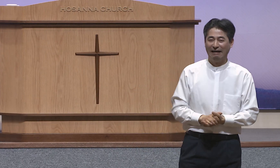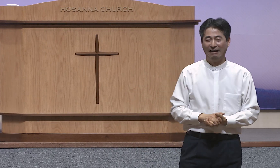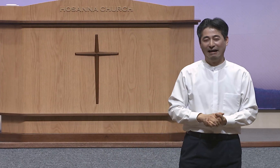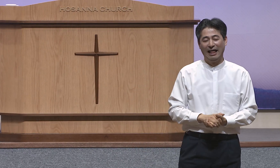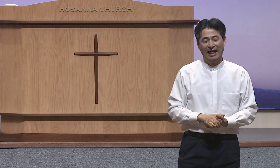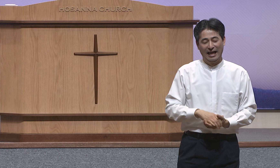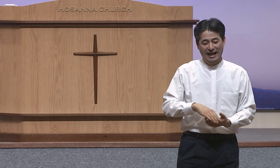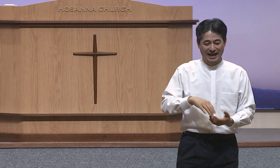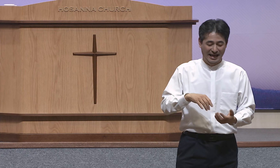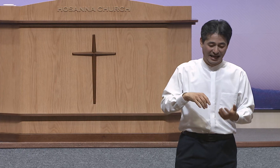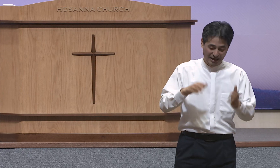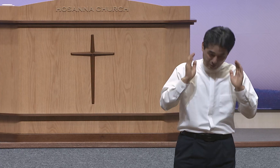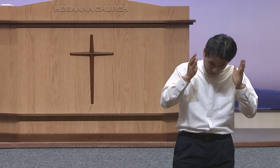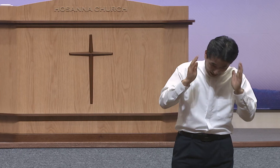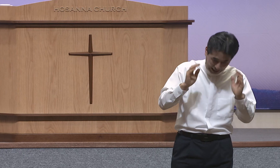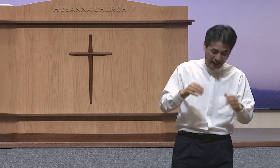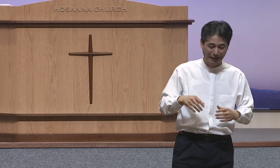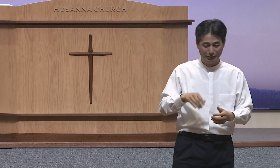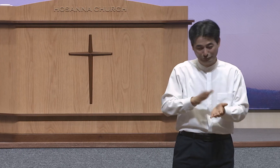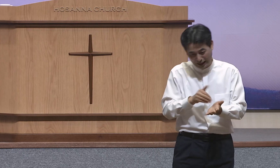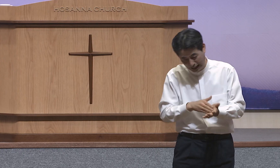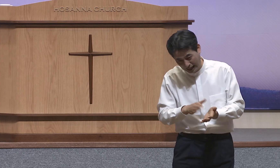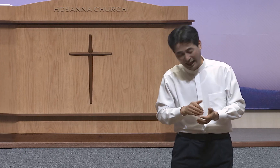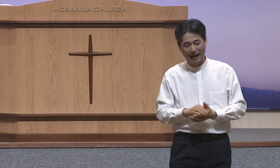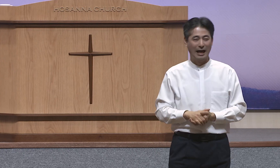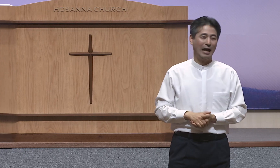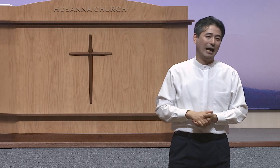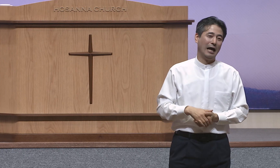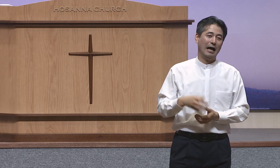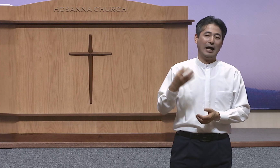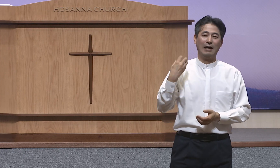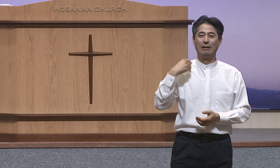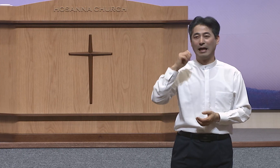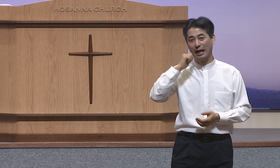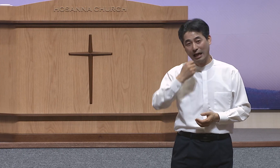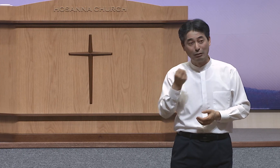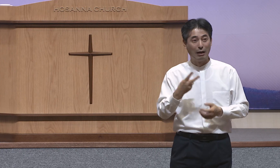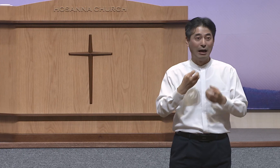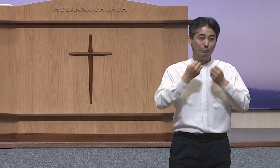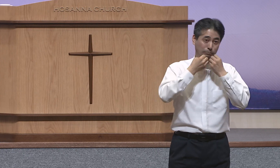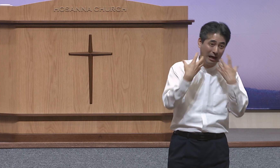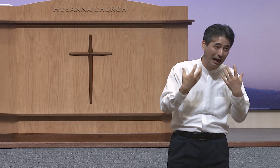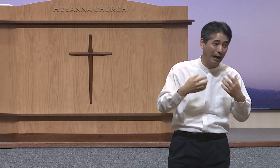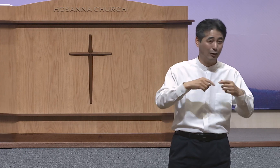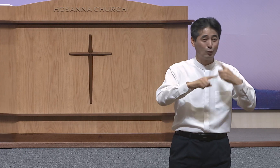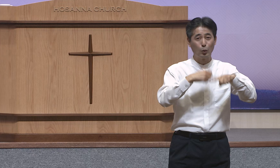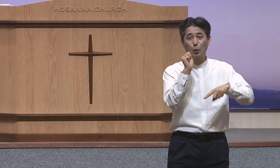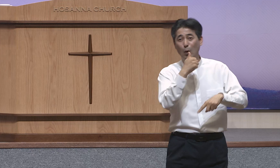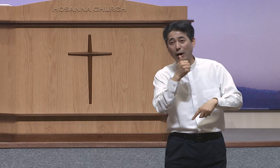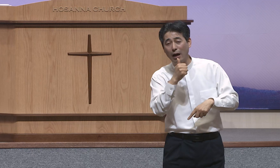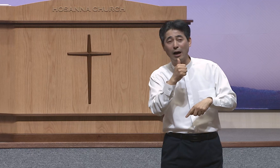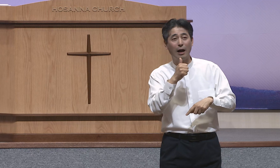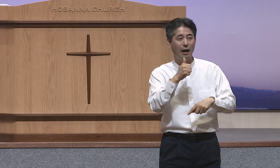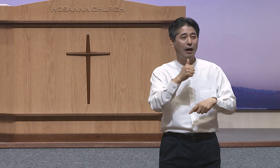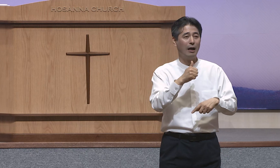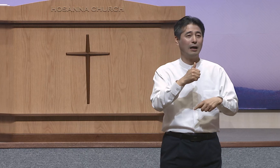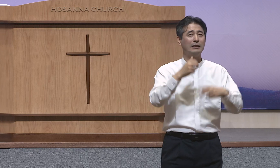레포트가 점점 쌓여가는데 이거를 공부도 해야 되고 여러 가지 해야 되는 것을 제 혼자 감당할 수가 없었고, 수어